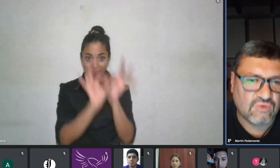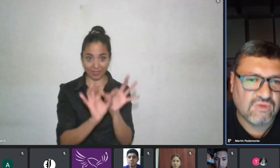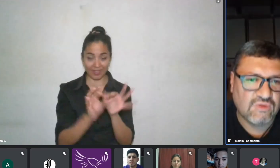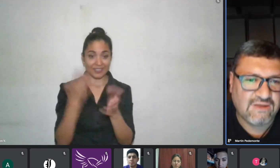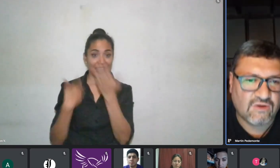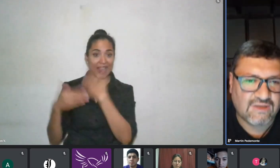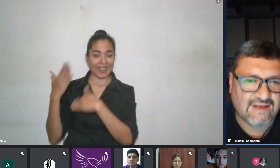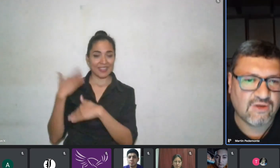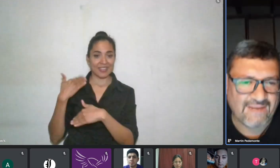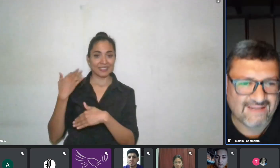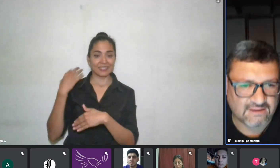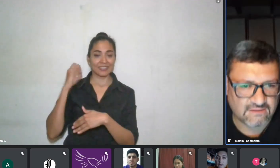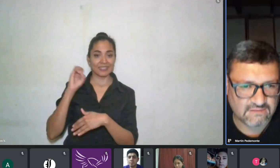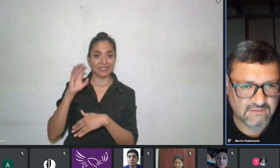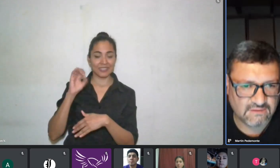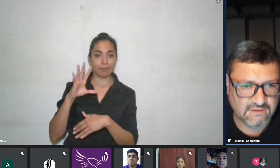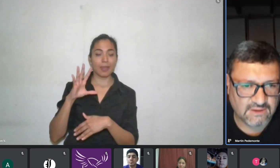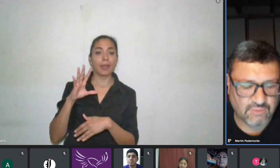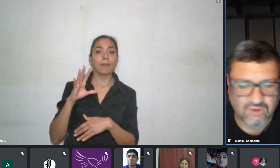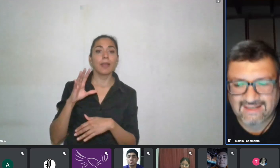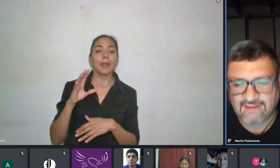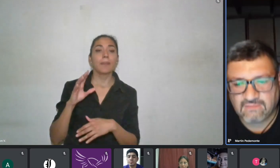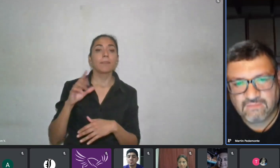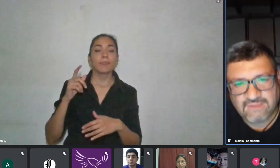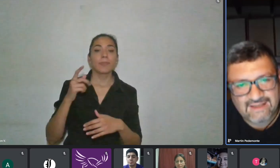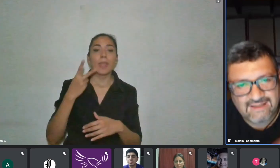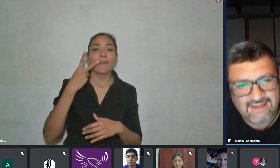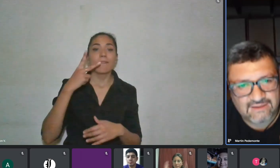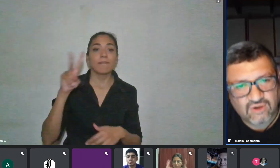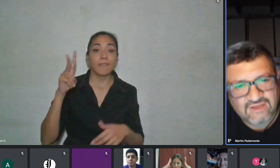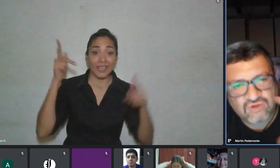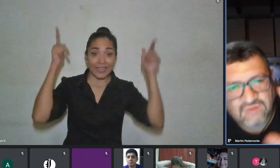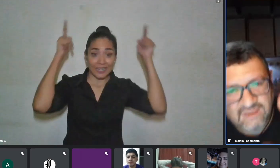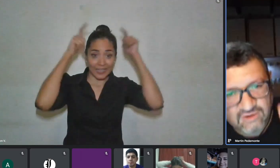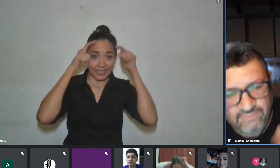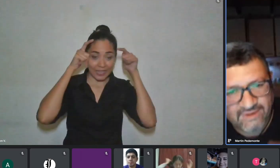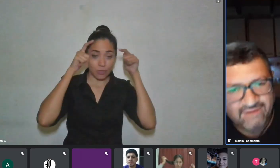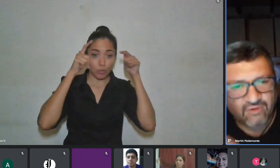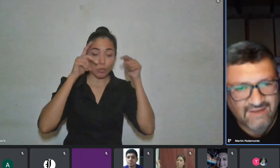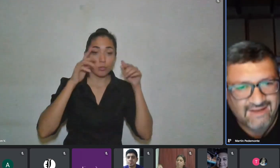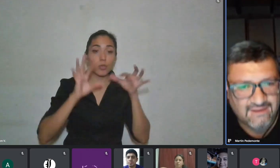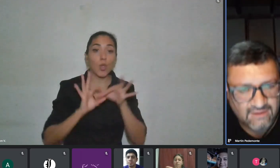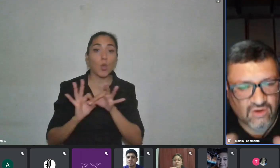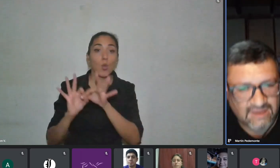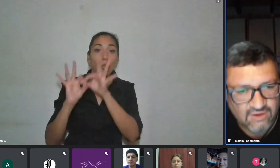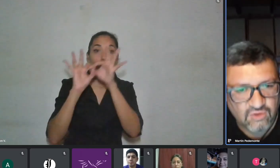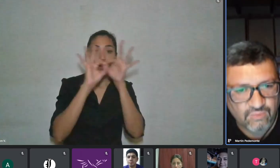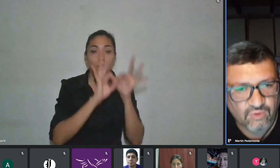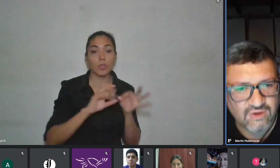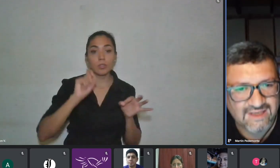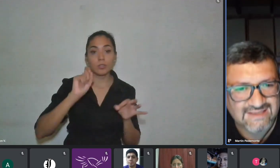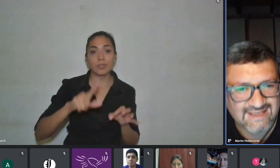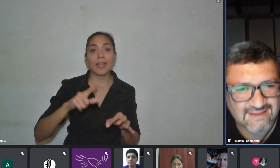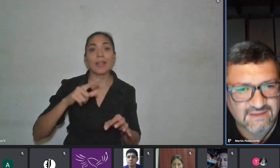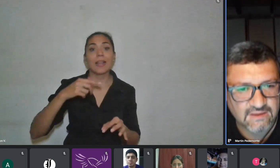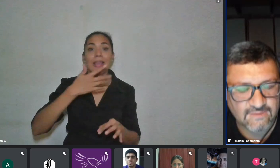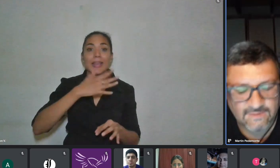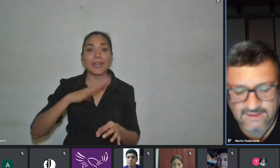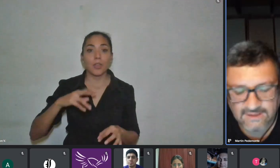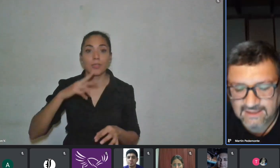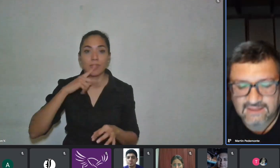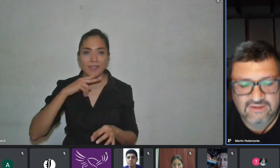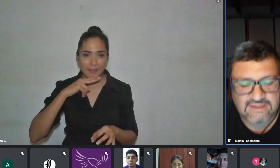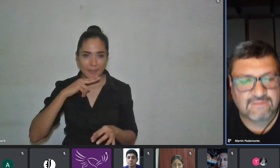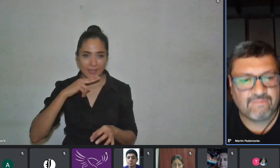Virreinatos Unidos del Reino de la Plata, porque eran virreinatos que se unieron para formar lo que hoy por hoy es